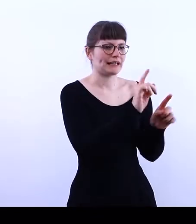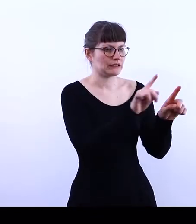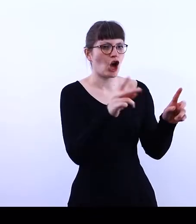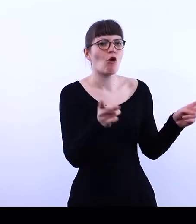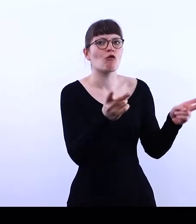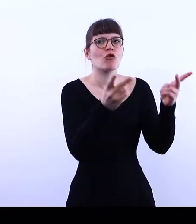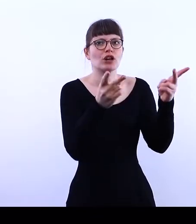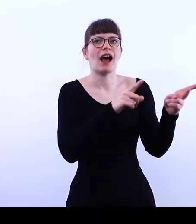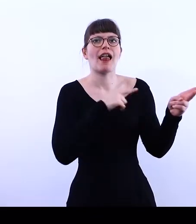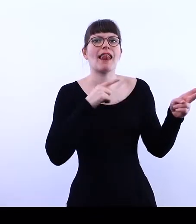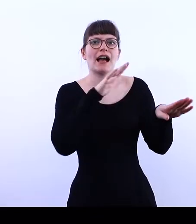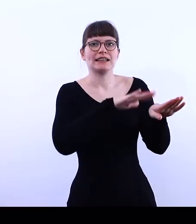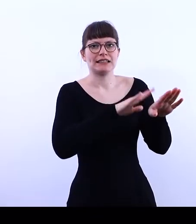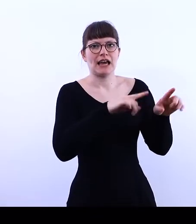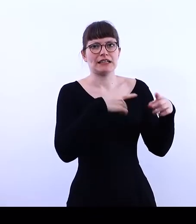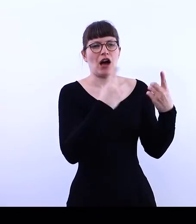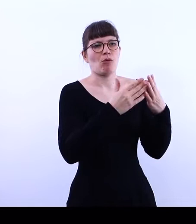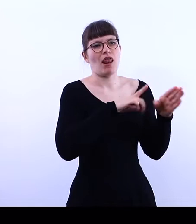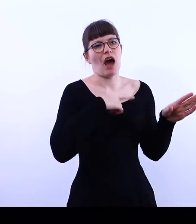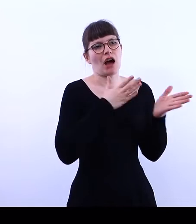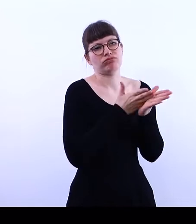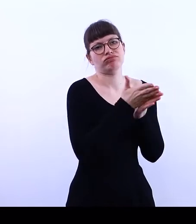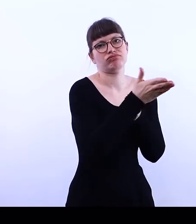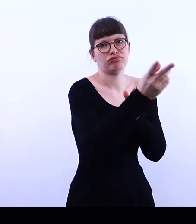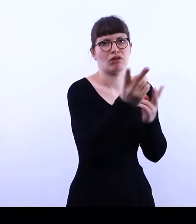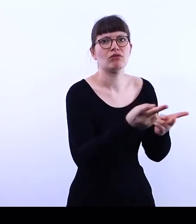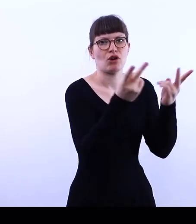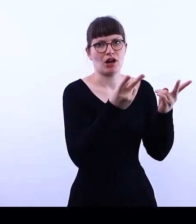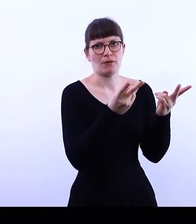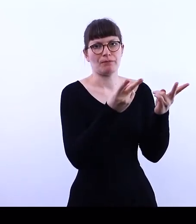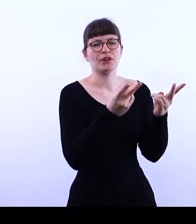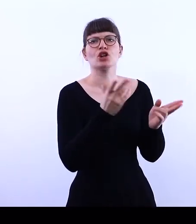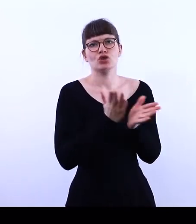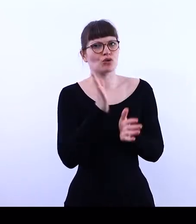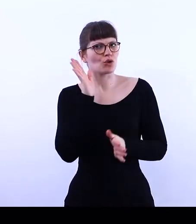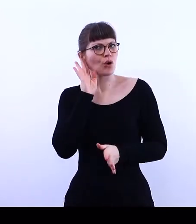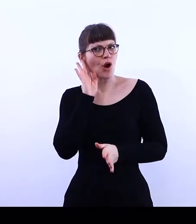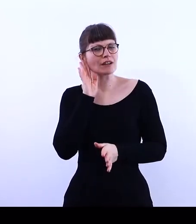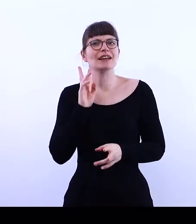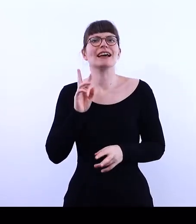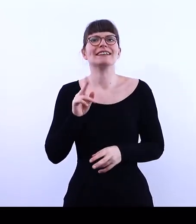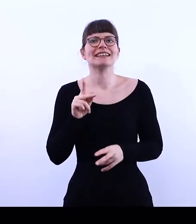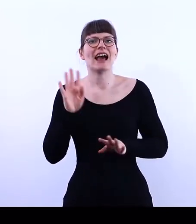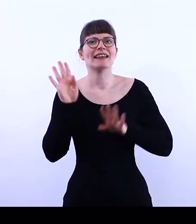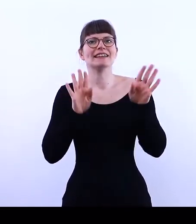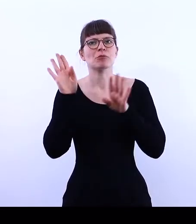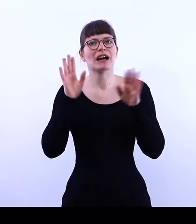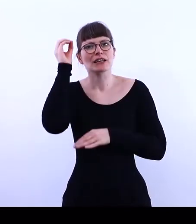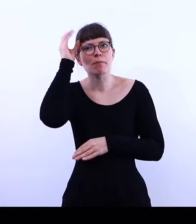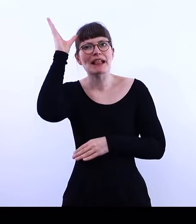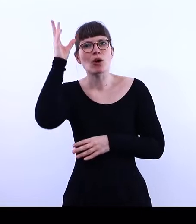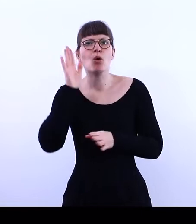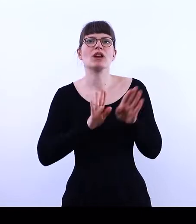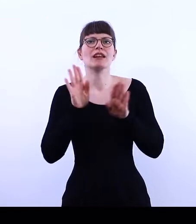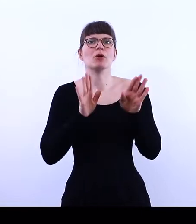einen längeren Zeitraum zu fördern. Wir haben schon gehört, digitale Demokratiebildung, digitale Demokratiestärkung,